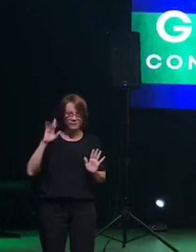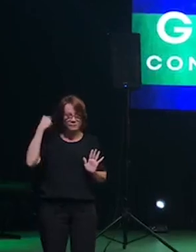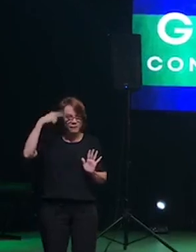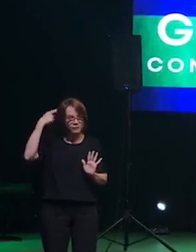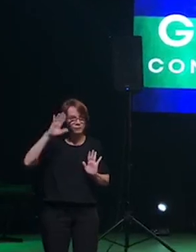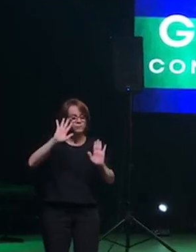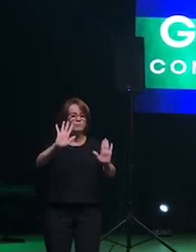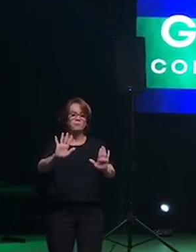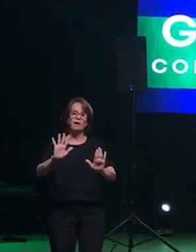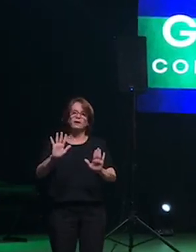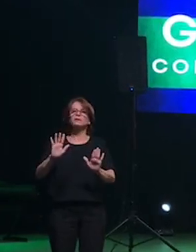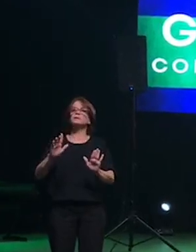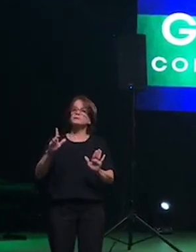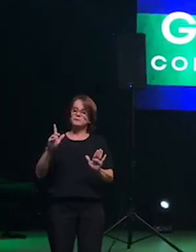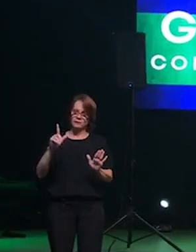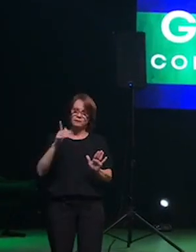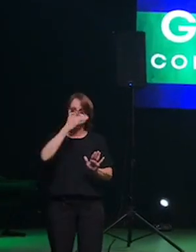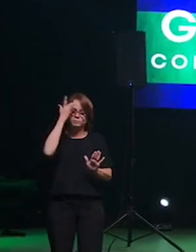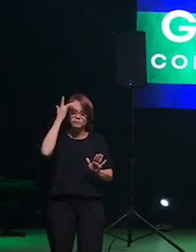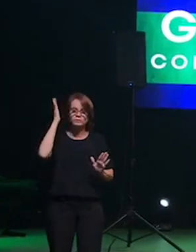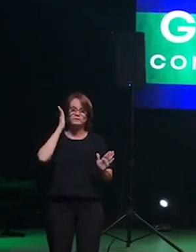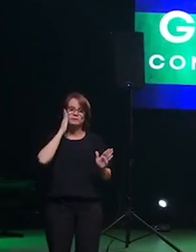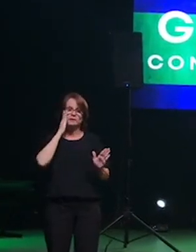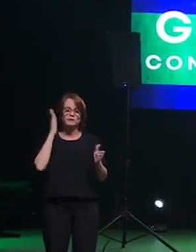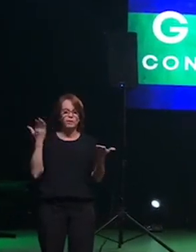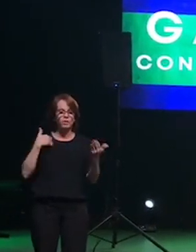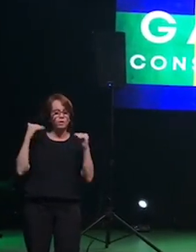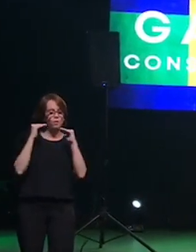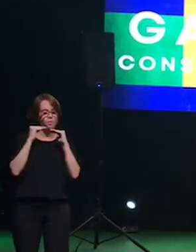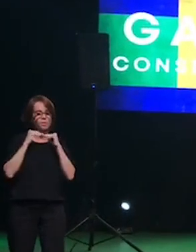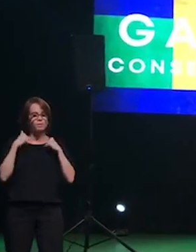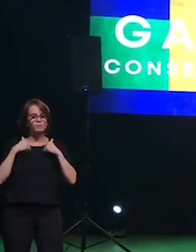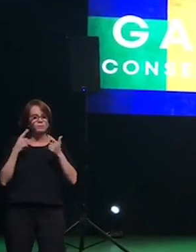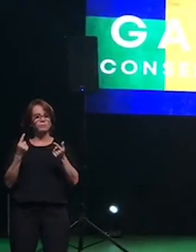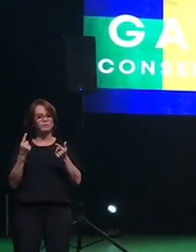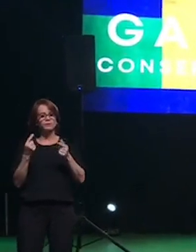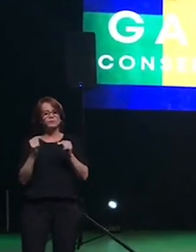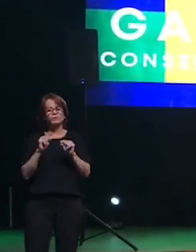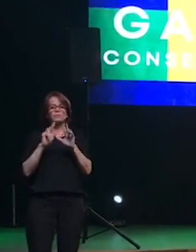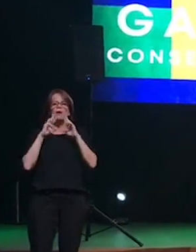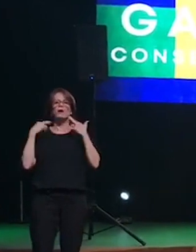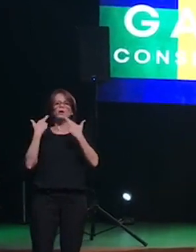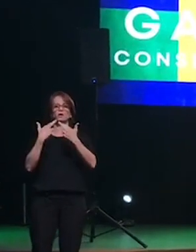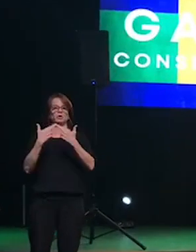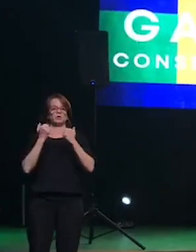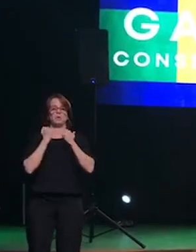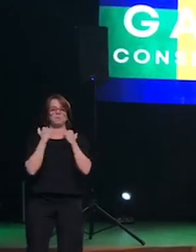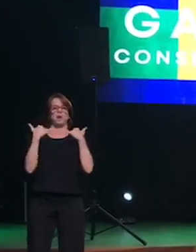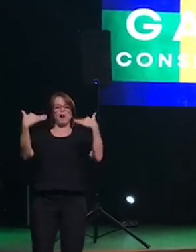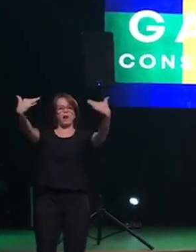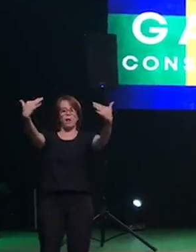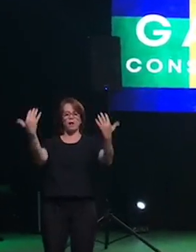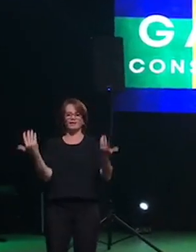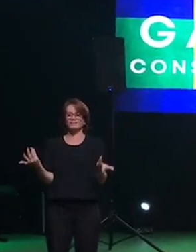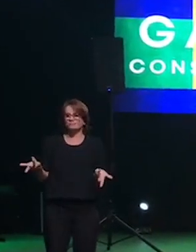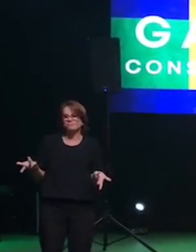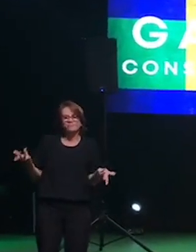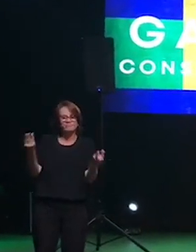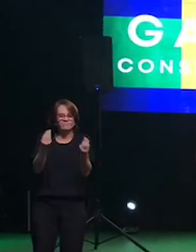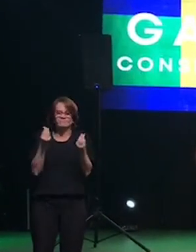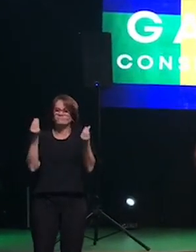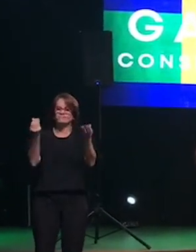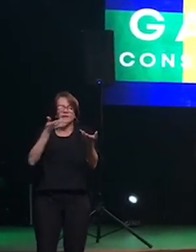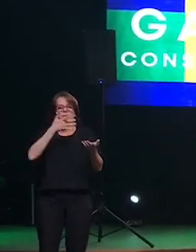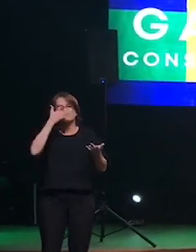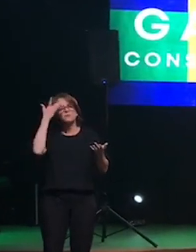grande. Uma reunião grande normalmente é completamente ineficaz, inefetiva. As pessoas